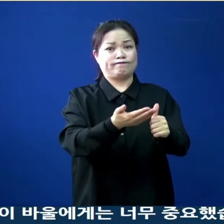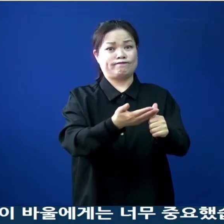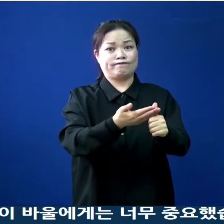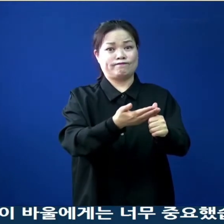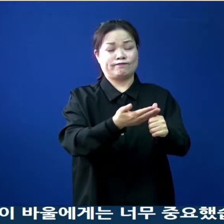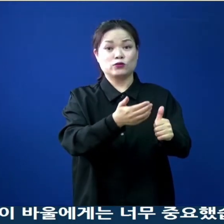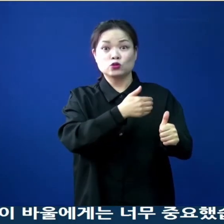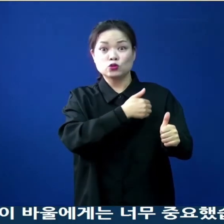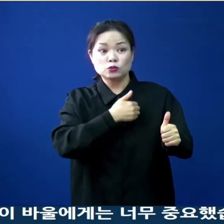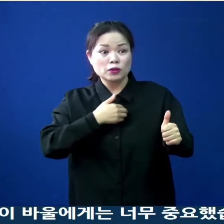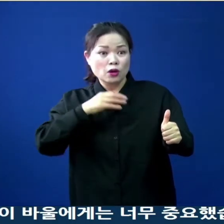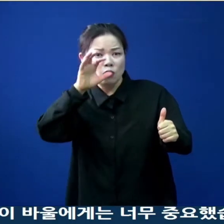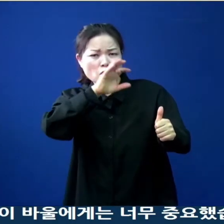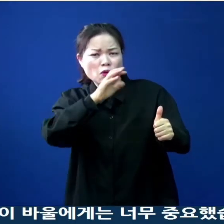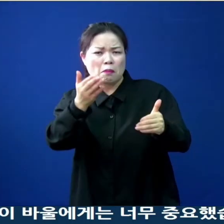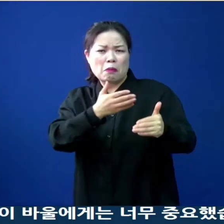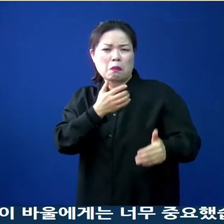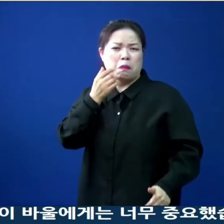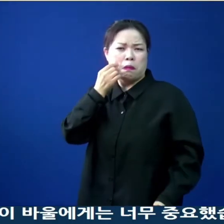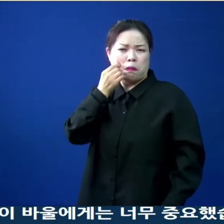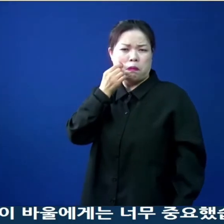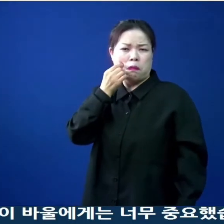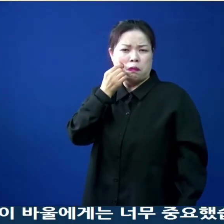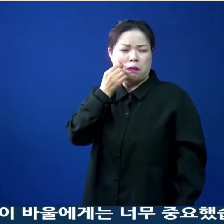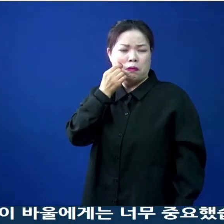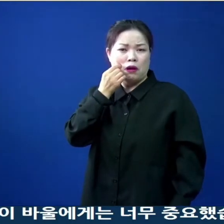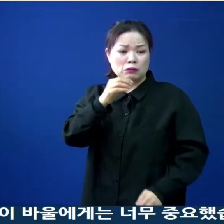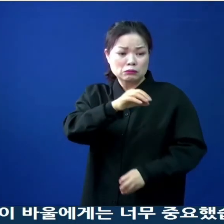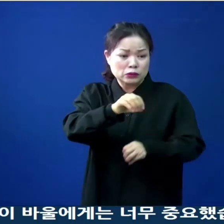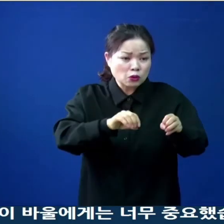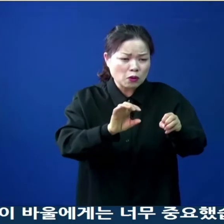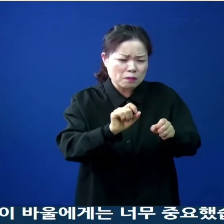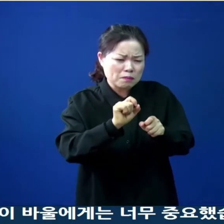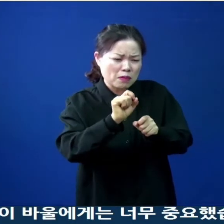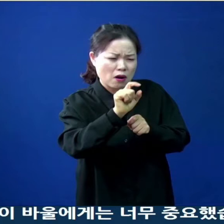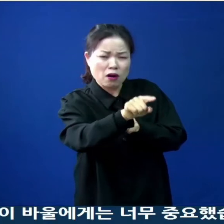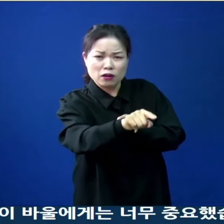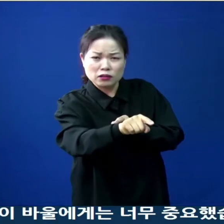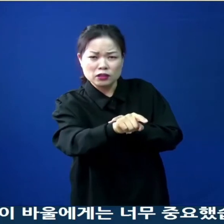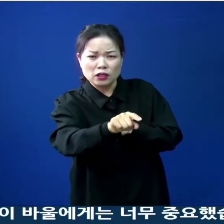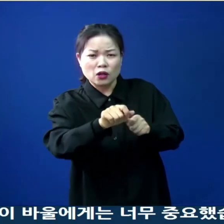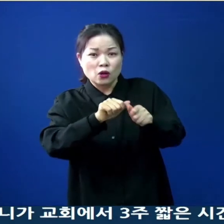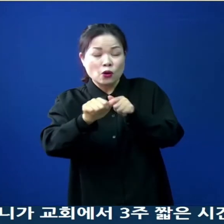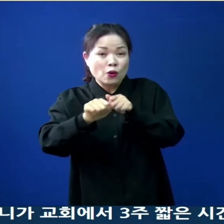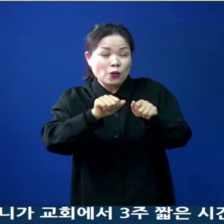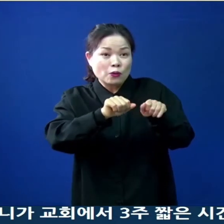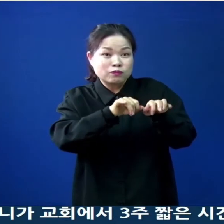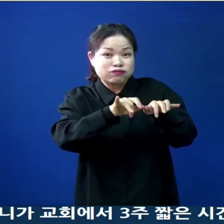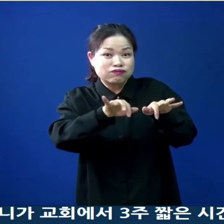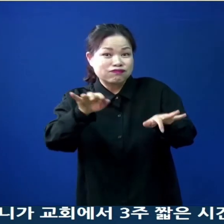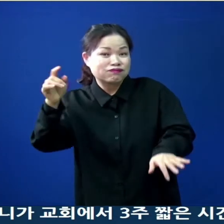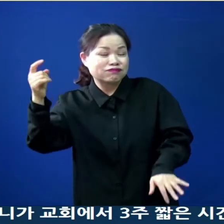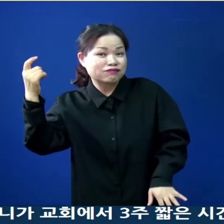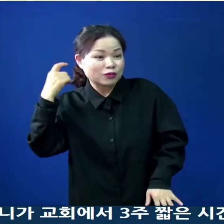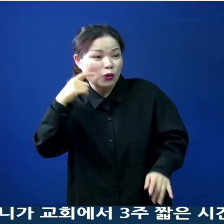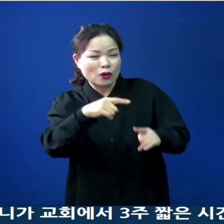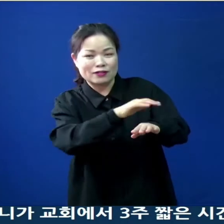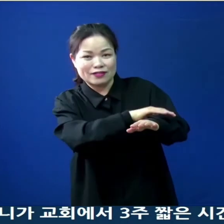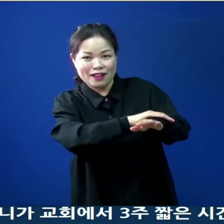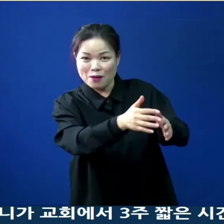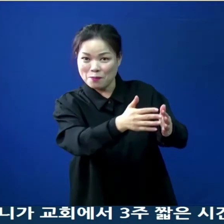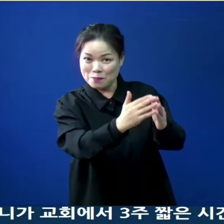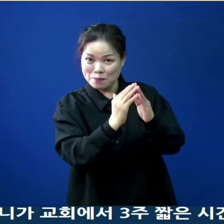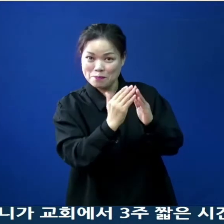충분한 훈련을 받지 못했습니다. 비록 멀리 있어서 소문을 통해서 이 교회가 아주 든든하게